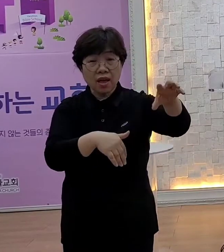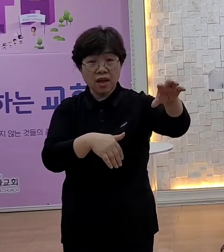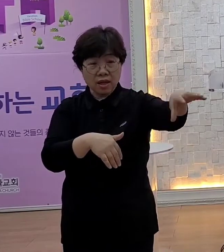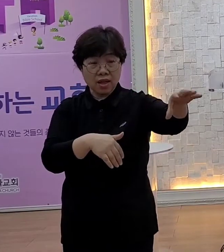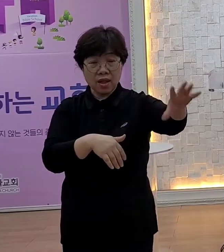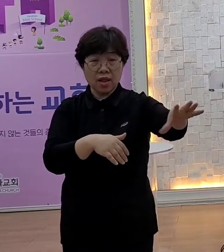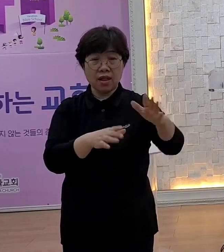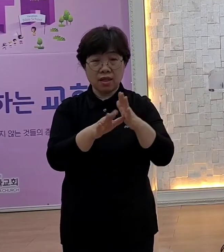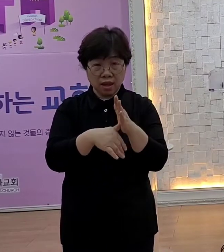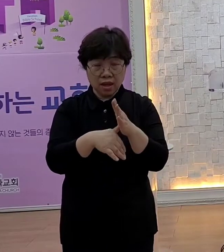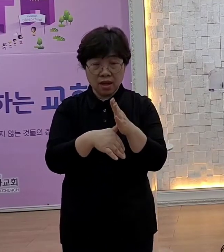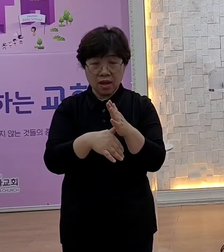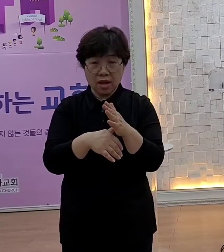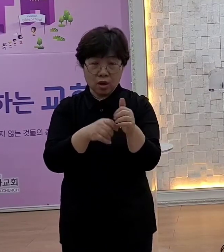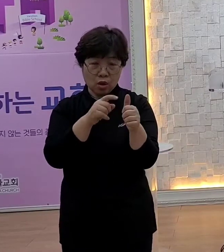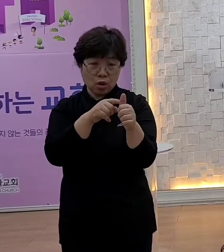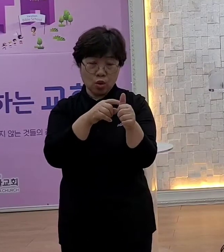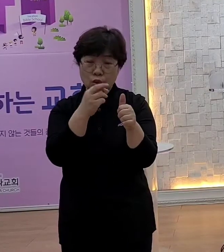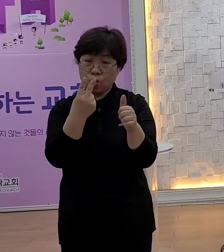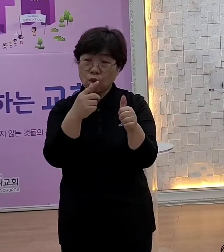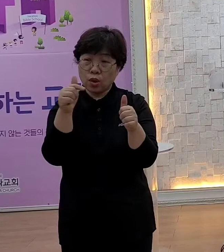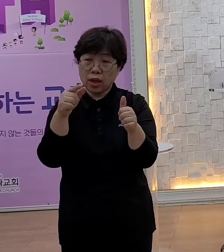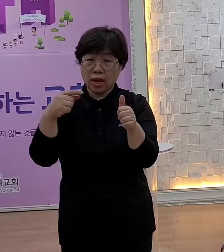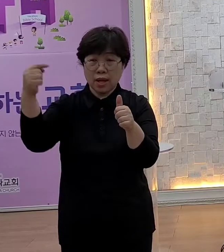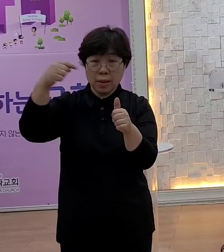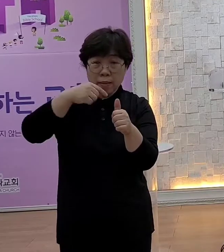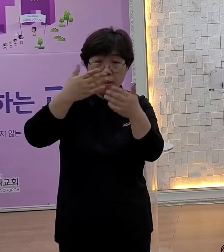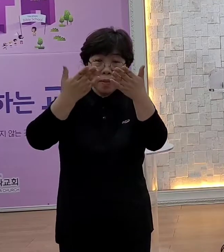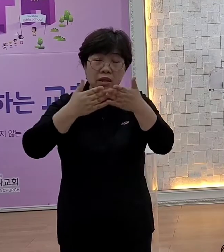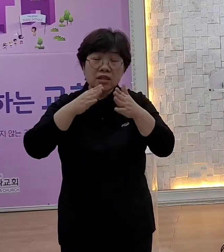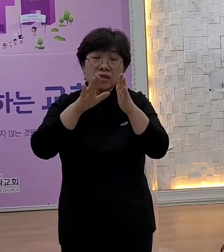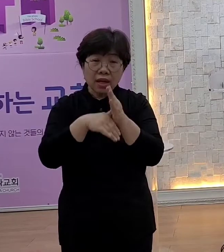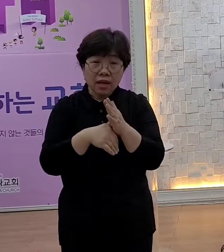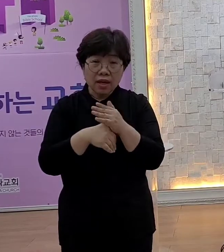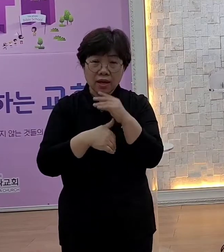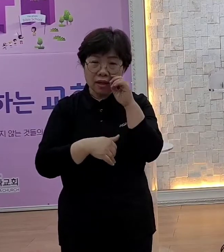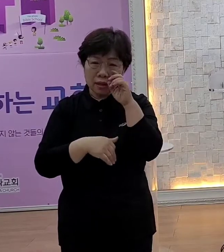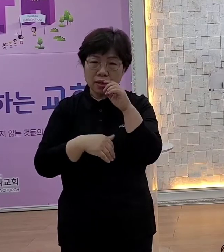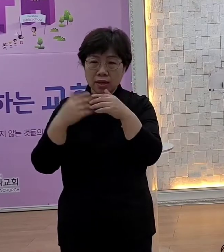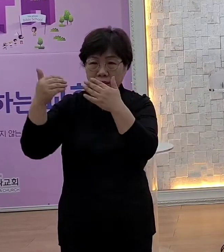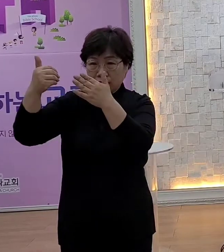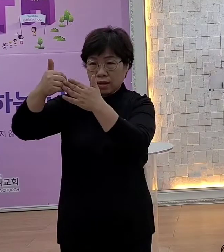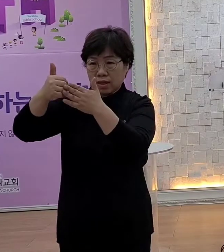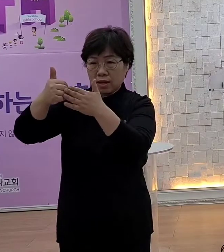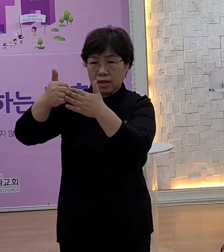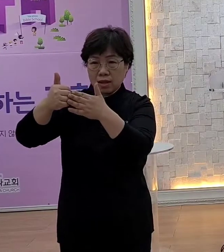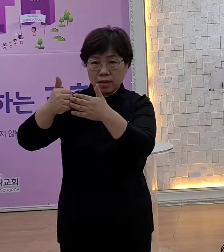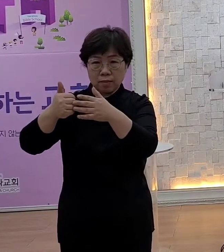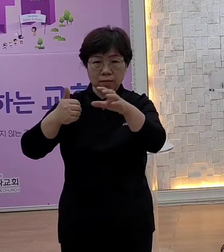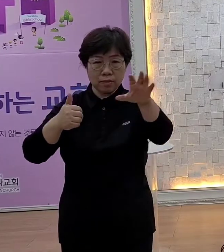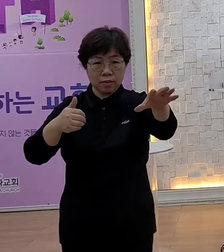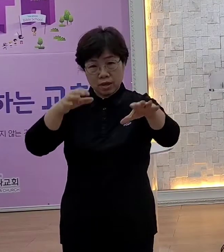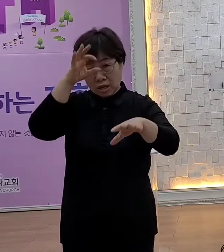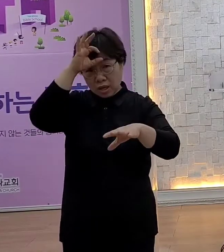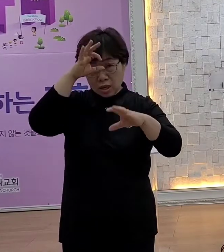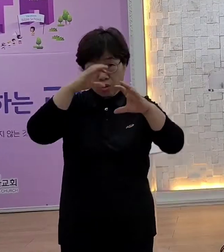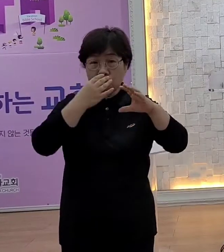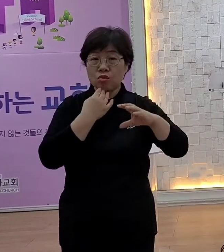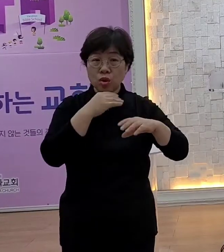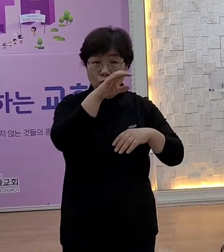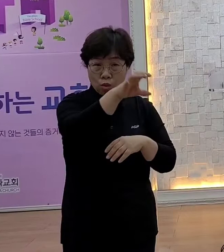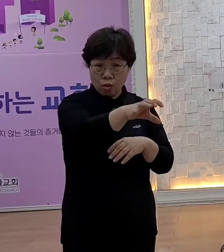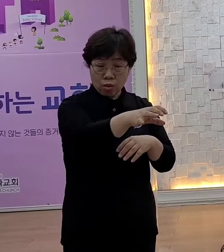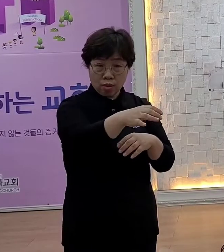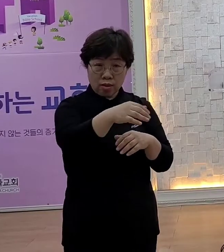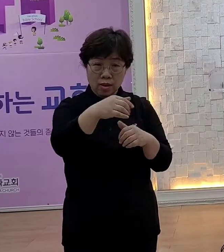이 요나가 이 사명을 받았을 처음 니느웨로 가라라고 하나님께서 니느웨를 향한 이 아수르를 향한 사명을 주셨을